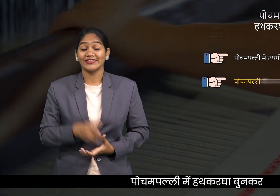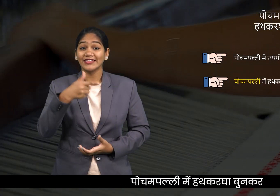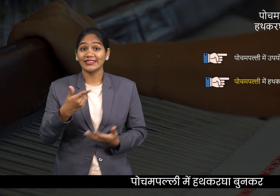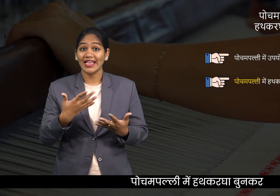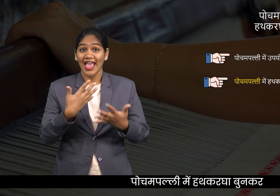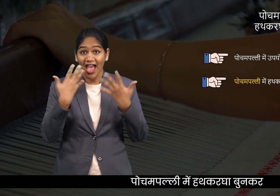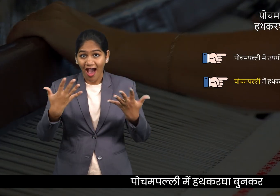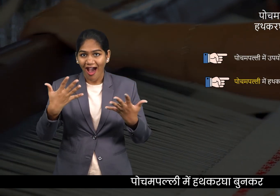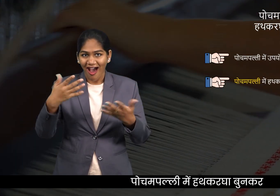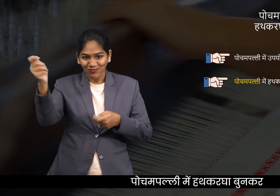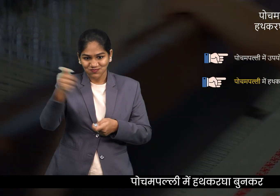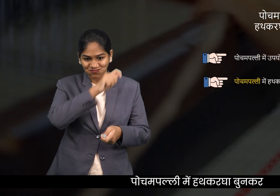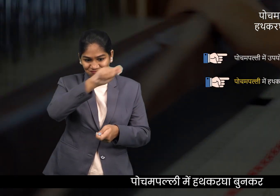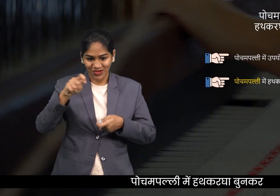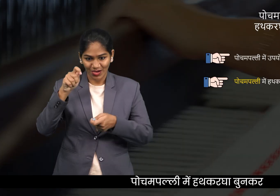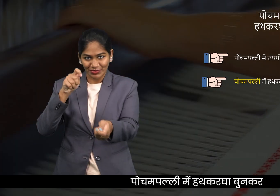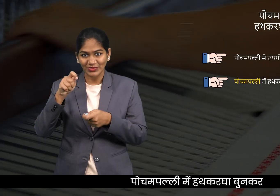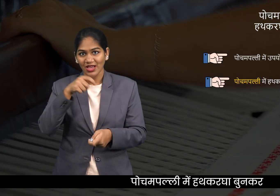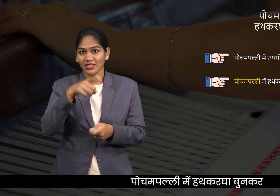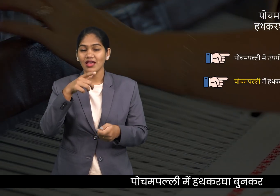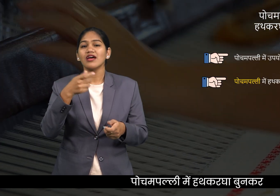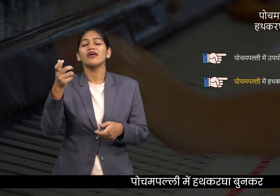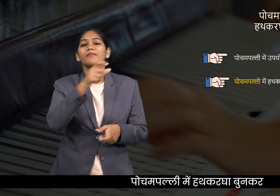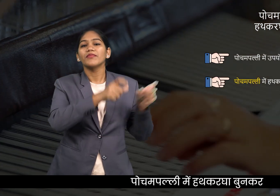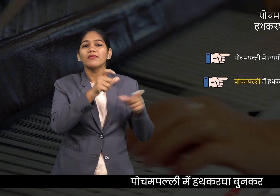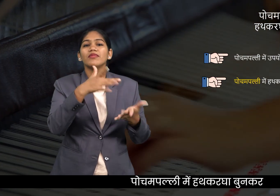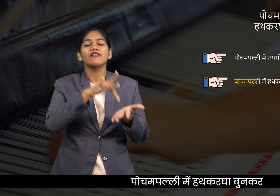पोचमपल्ली में हथकरघा बुनकर